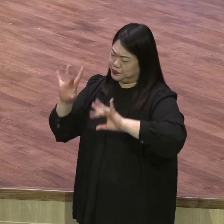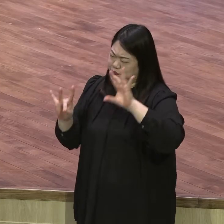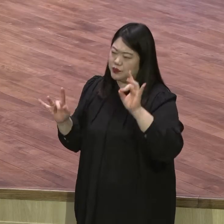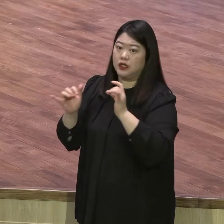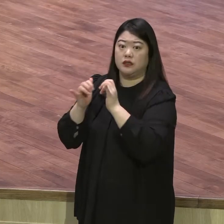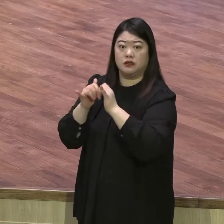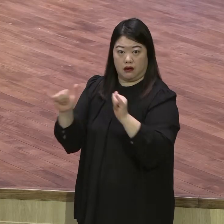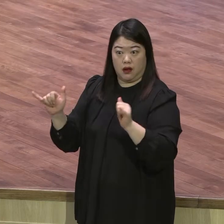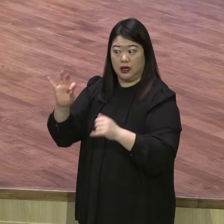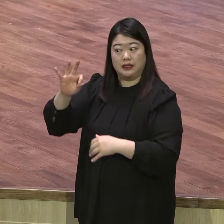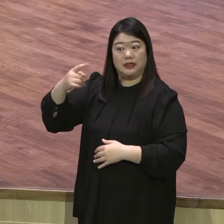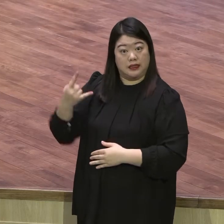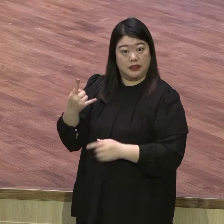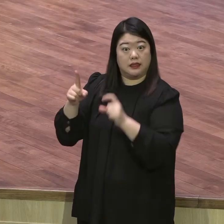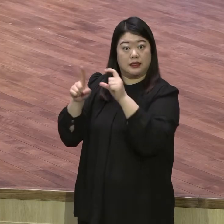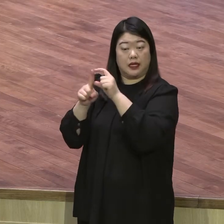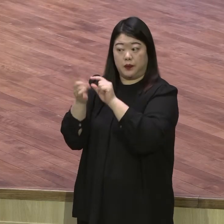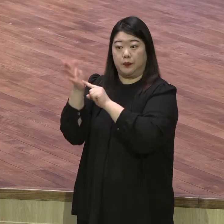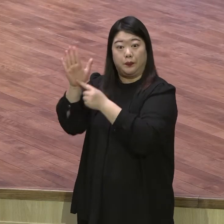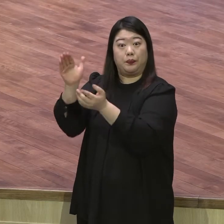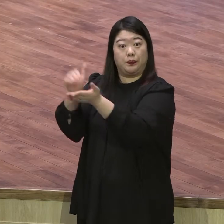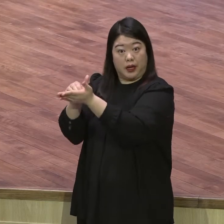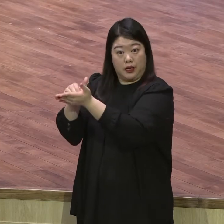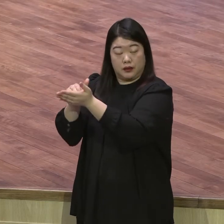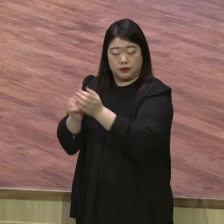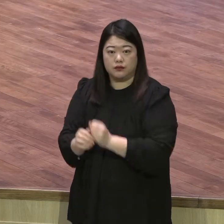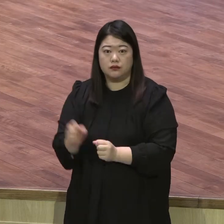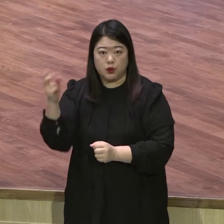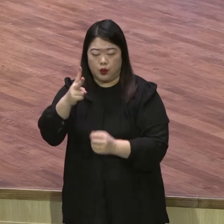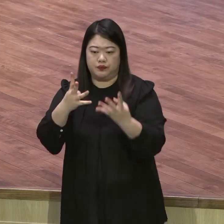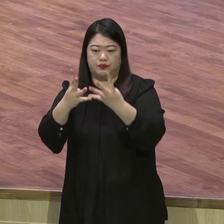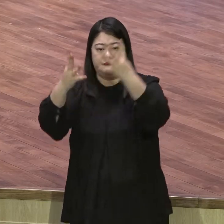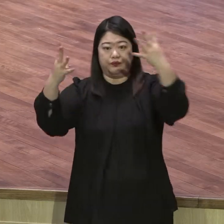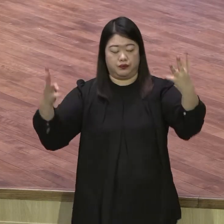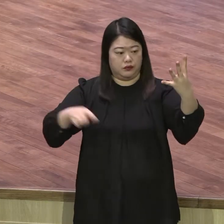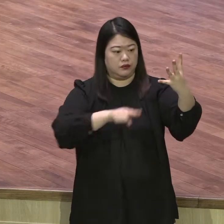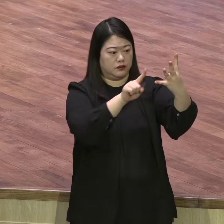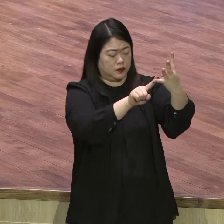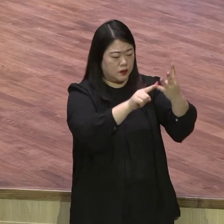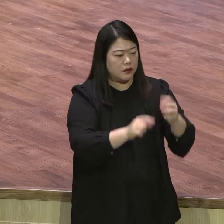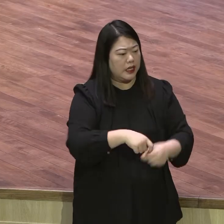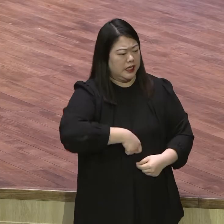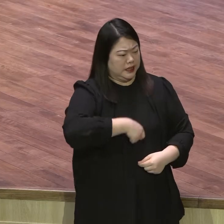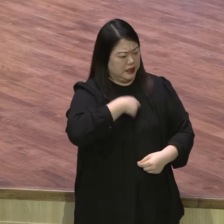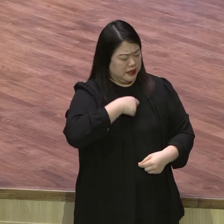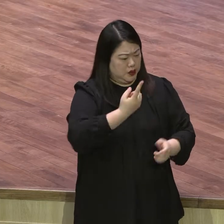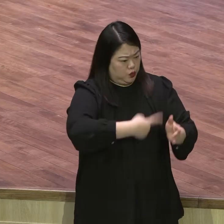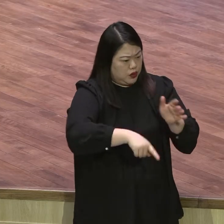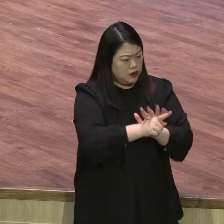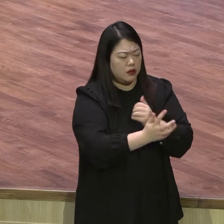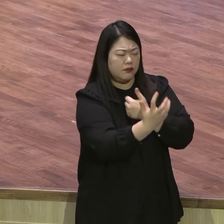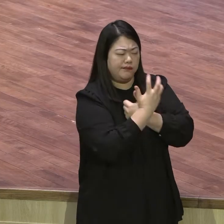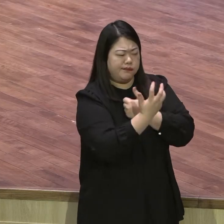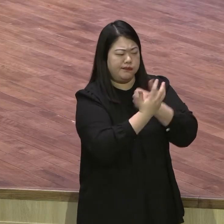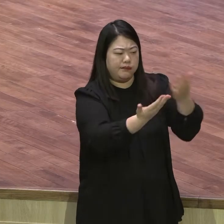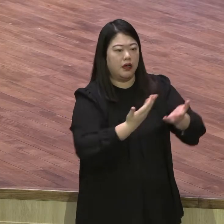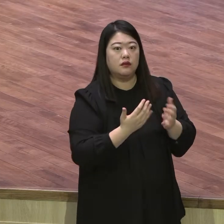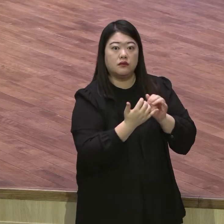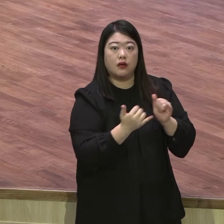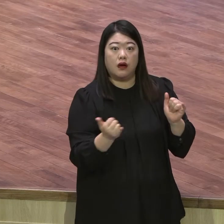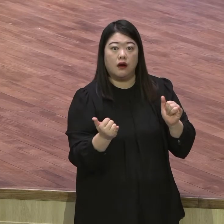그것이 되라는 것입니다. 하나 사람과의 관계에서도 의를 위해 박해를 받는 자